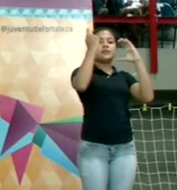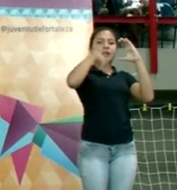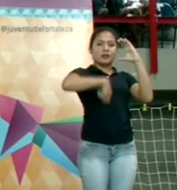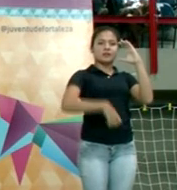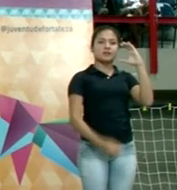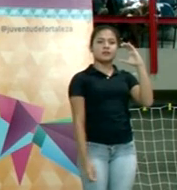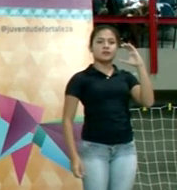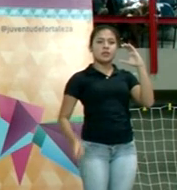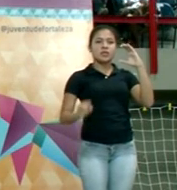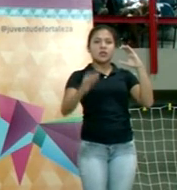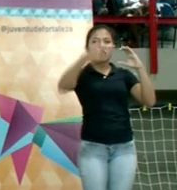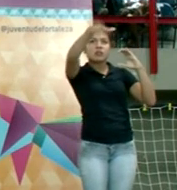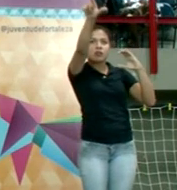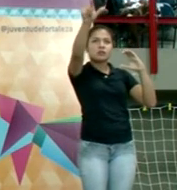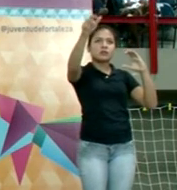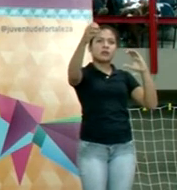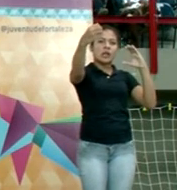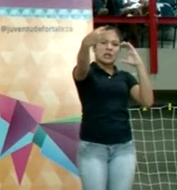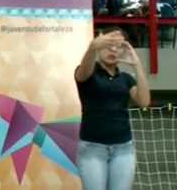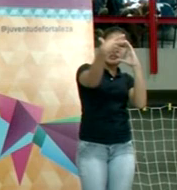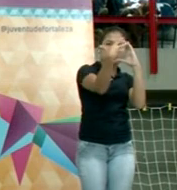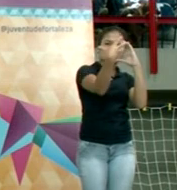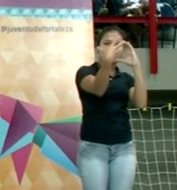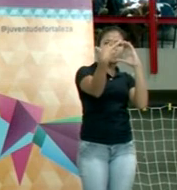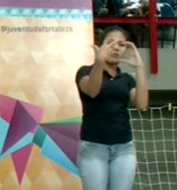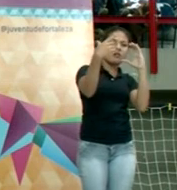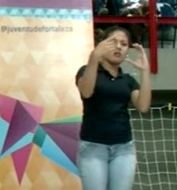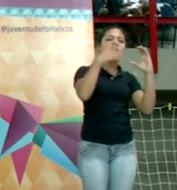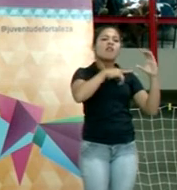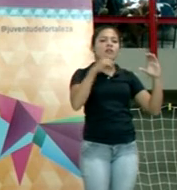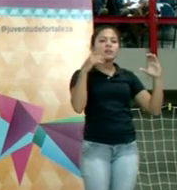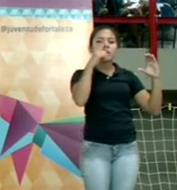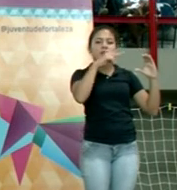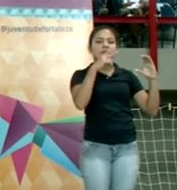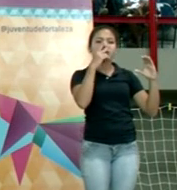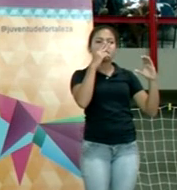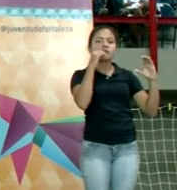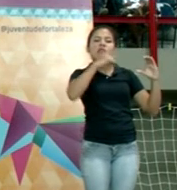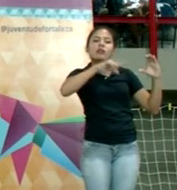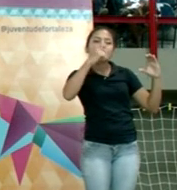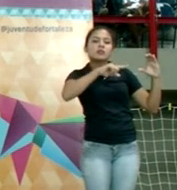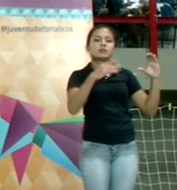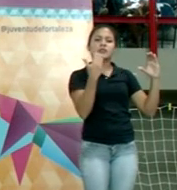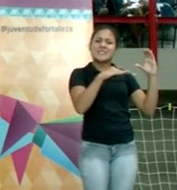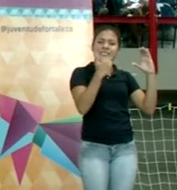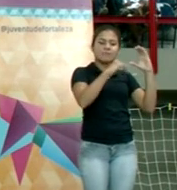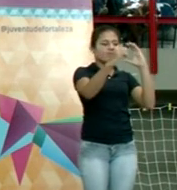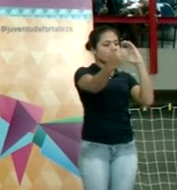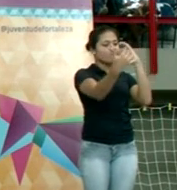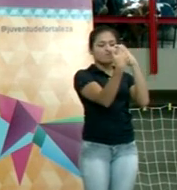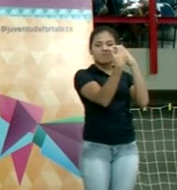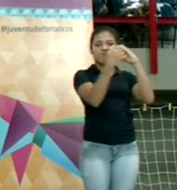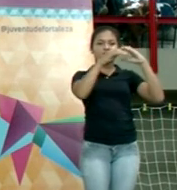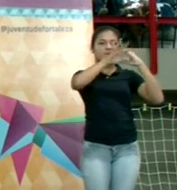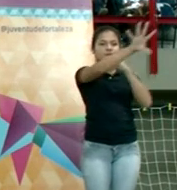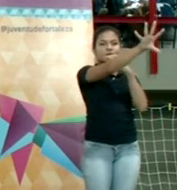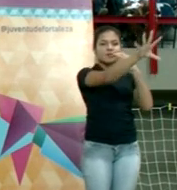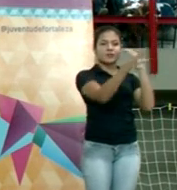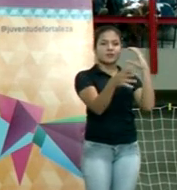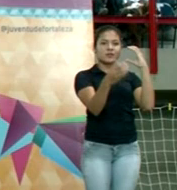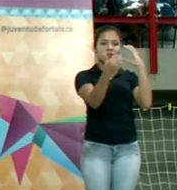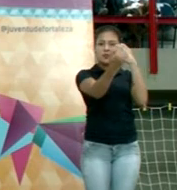a lente. Todos os outros que estiverem tortinho um pouquinho, batem na lente e são refletidos. Então a lente polarizada,